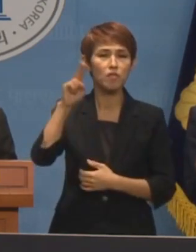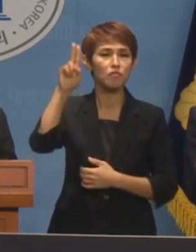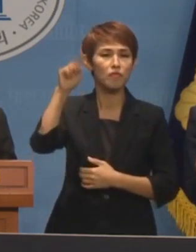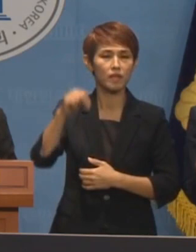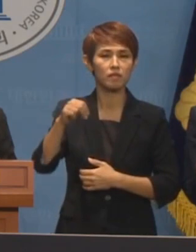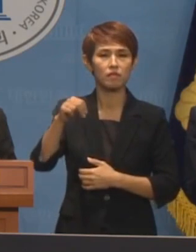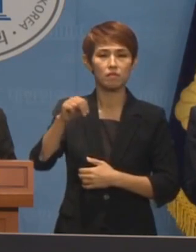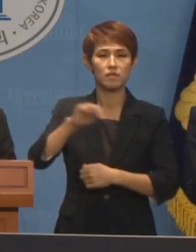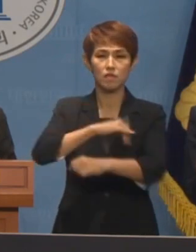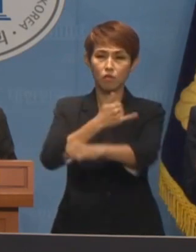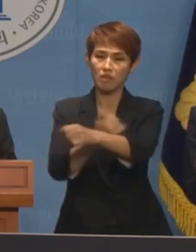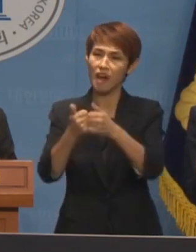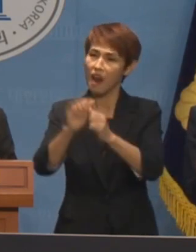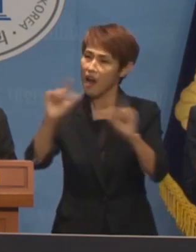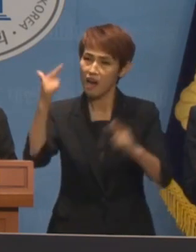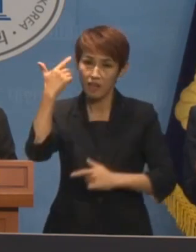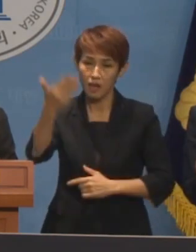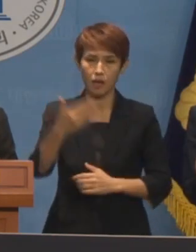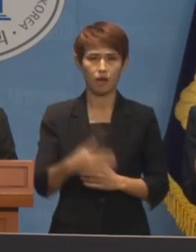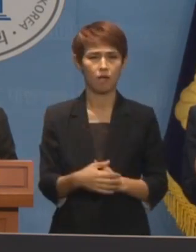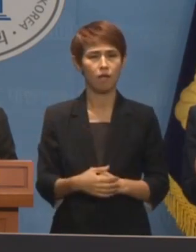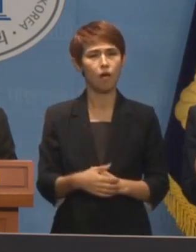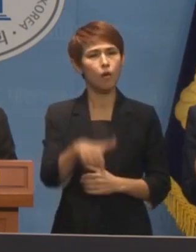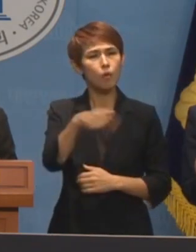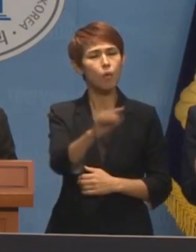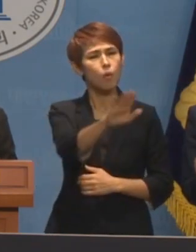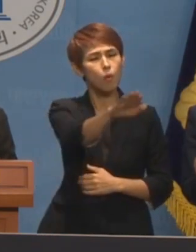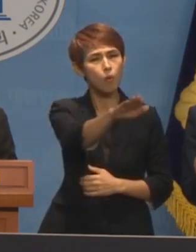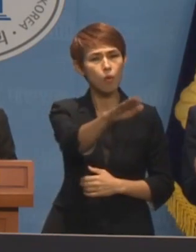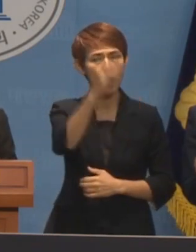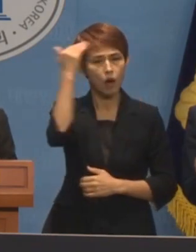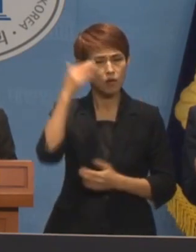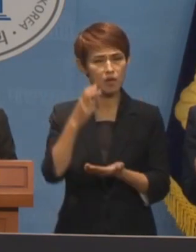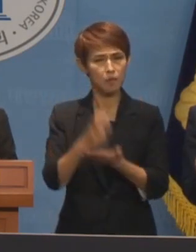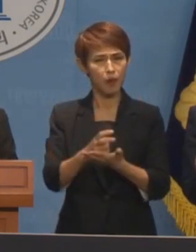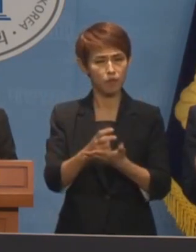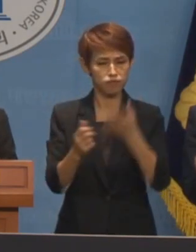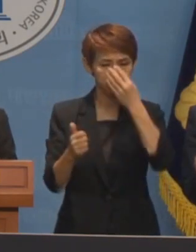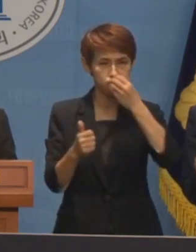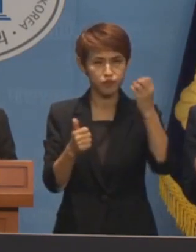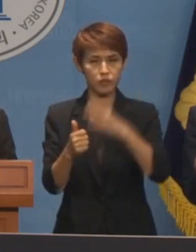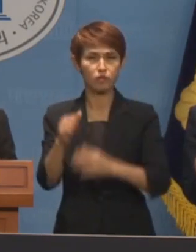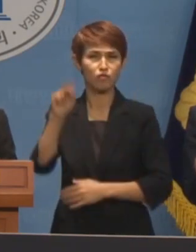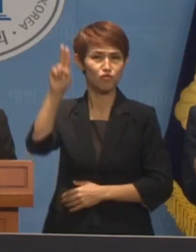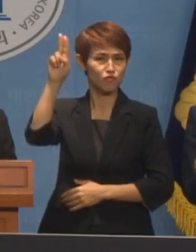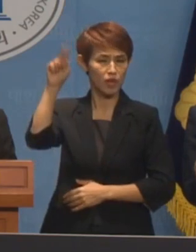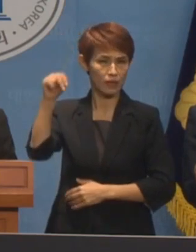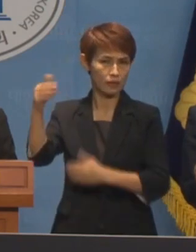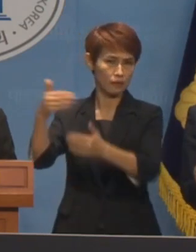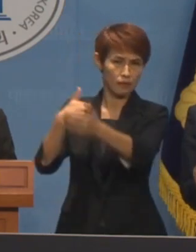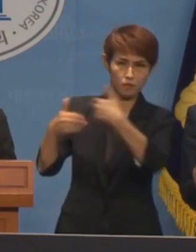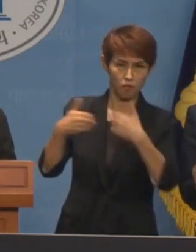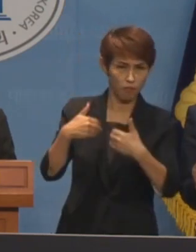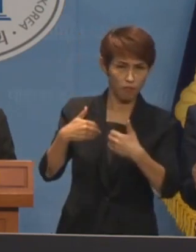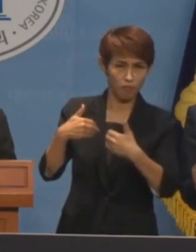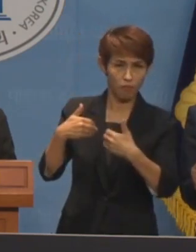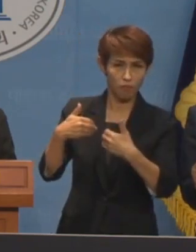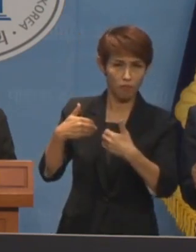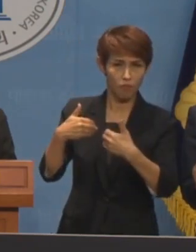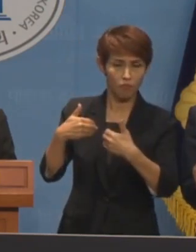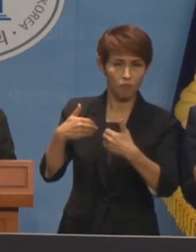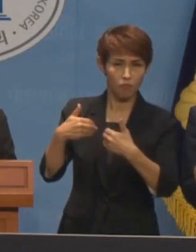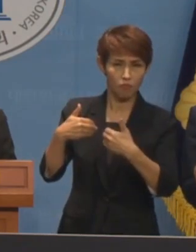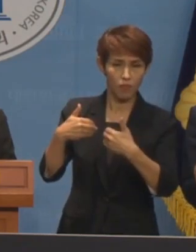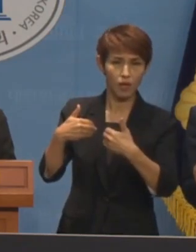다그쳤는데, 그렇다면 고민정 의원은 대한민국 헌법을 짓밟는 유엔의 간섭과